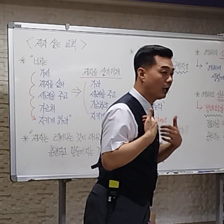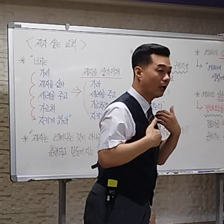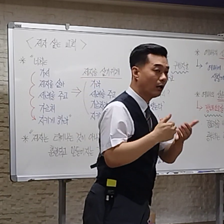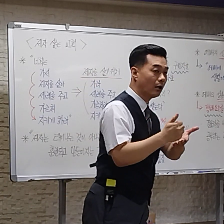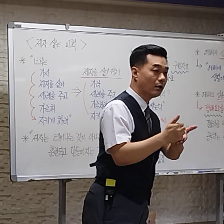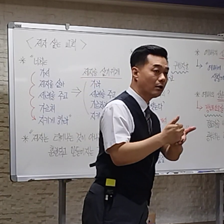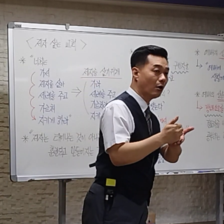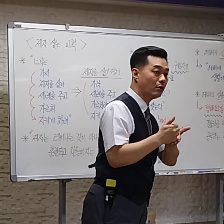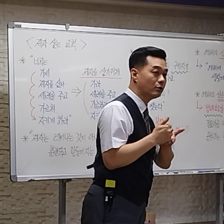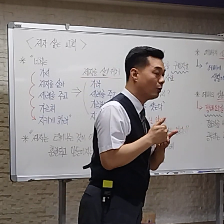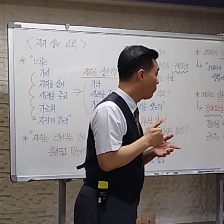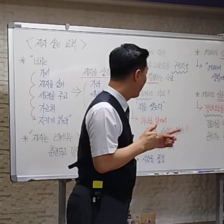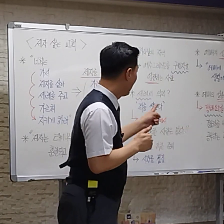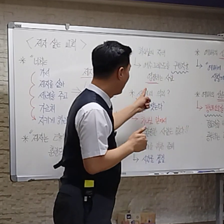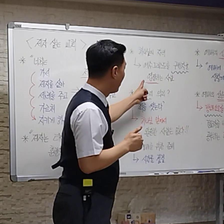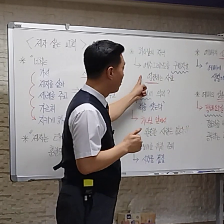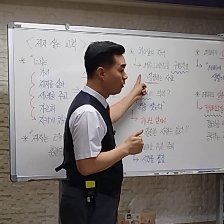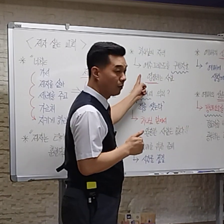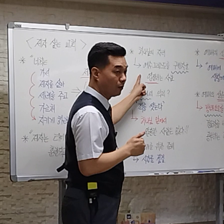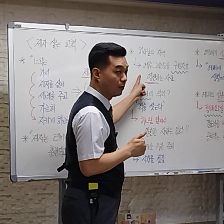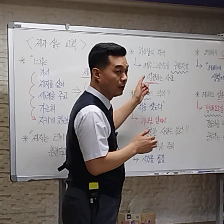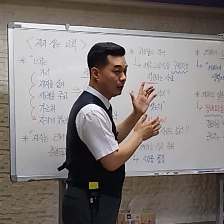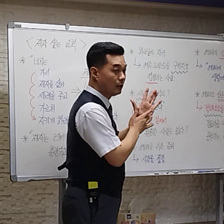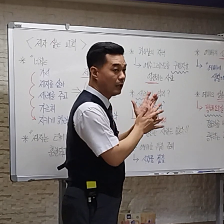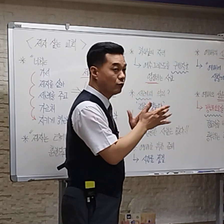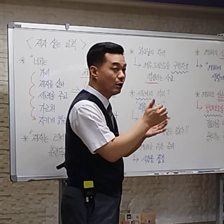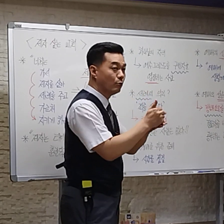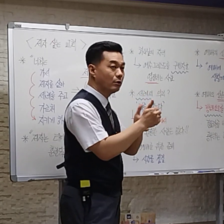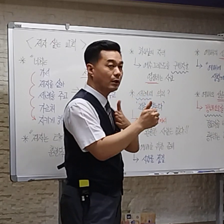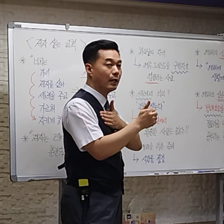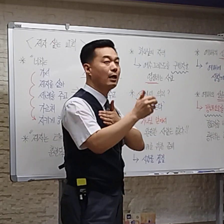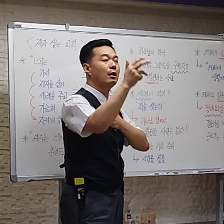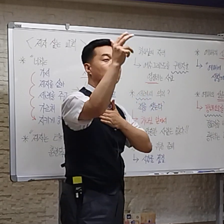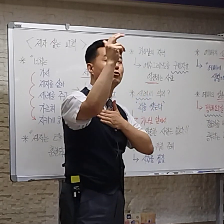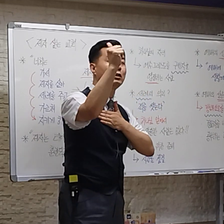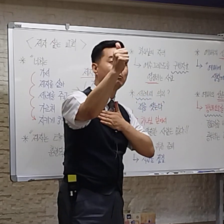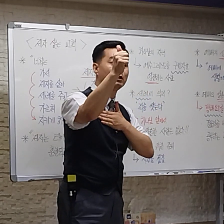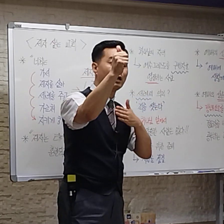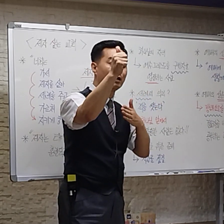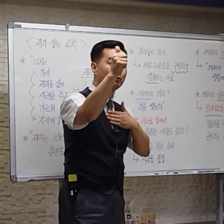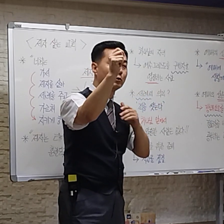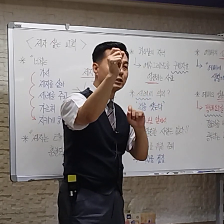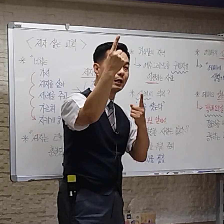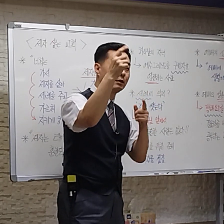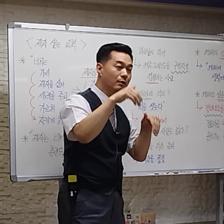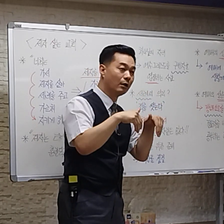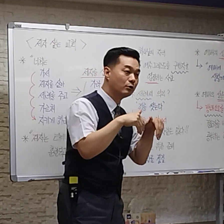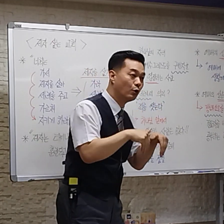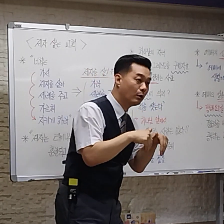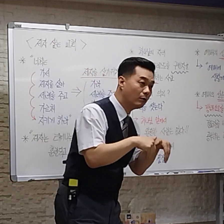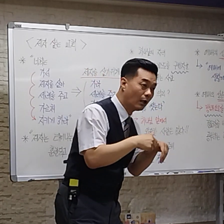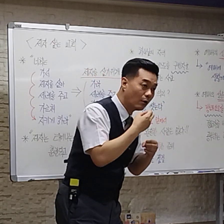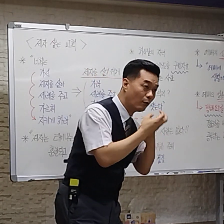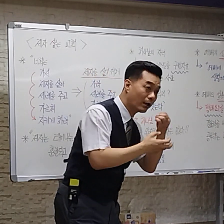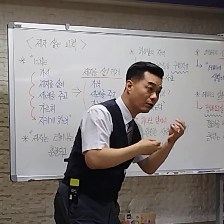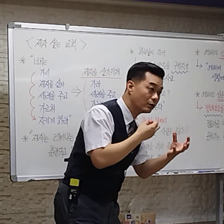근데 영접해요. 예수님은 나의 주인입니다. 동시에 나는 종입니다. 고백하는